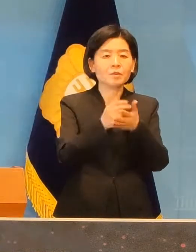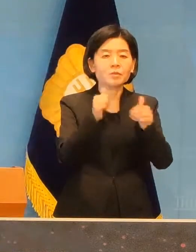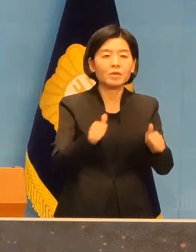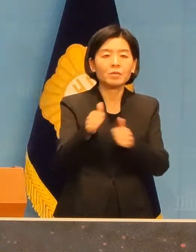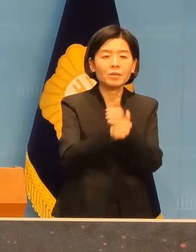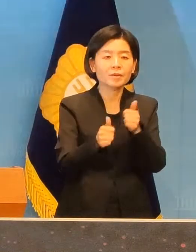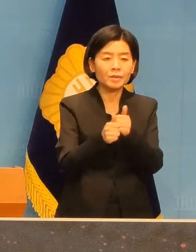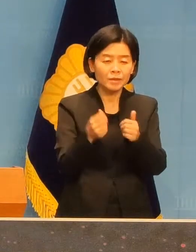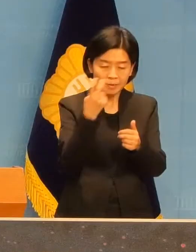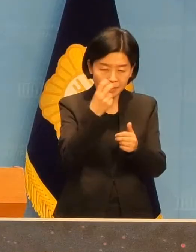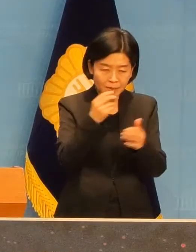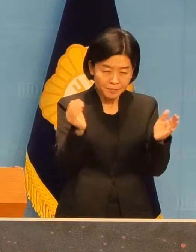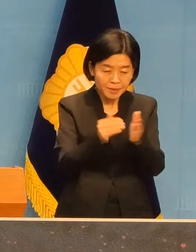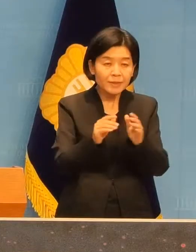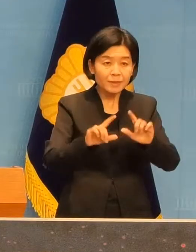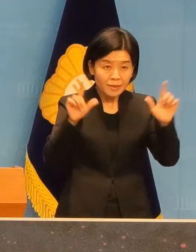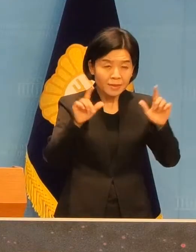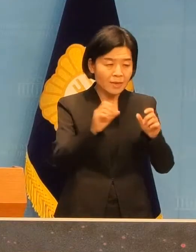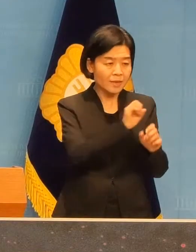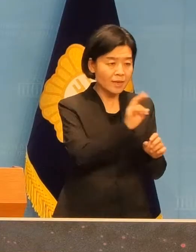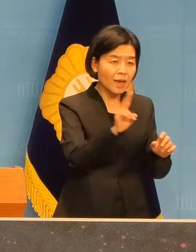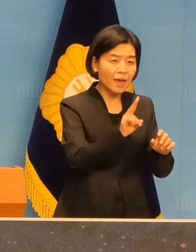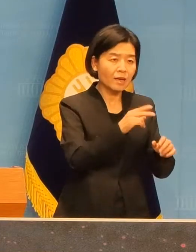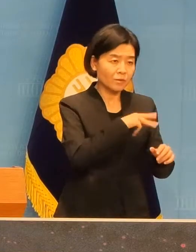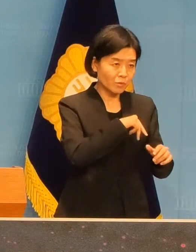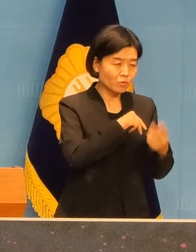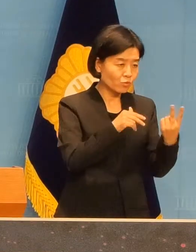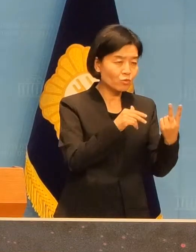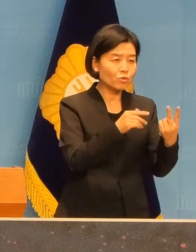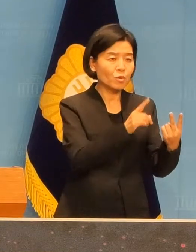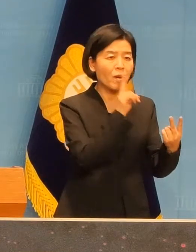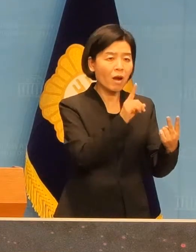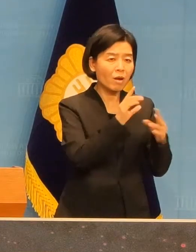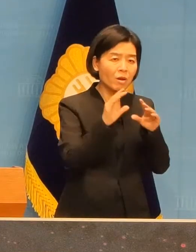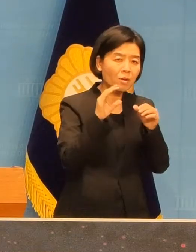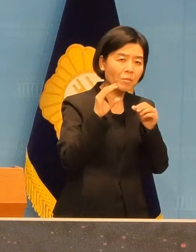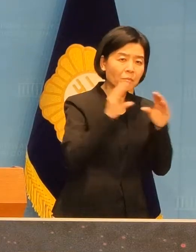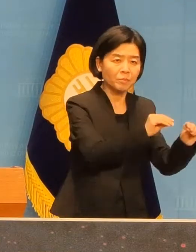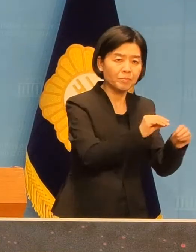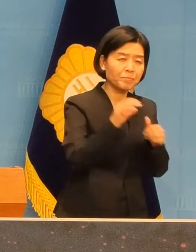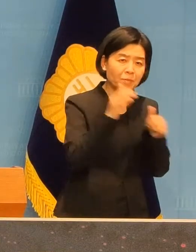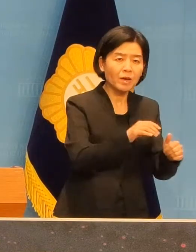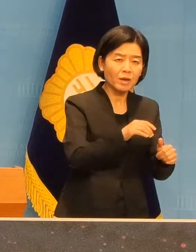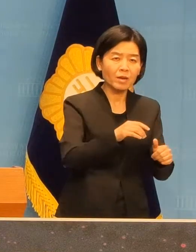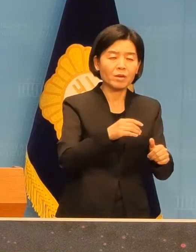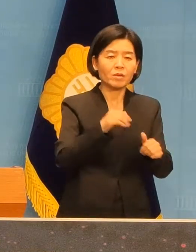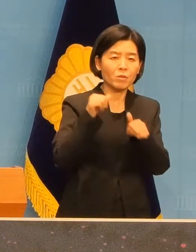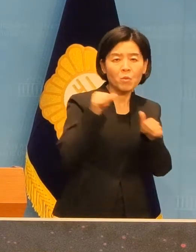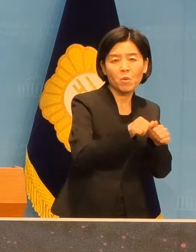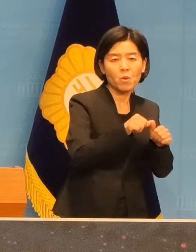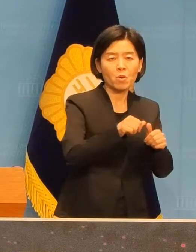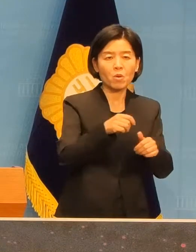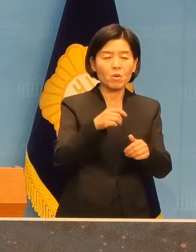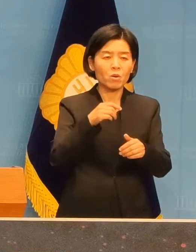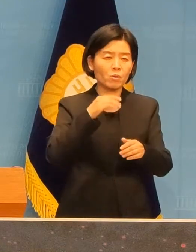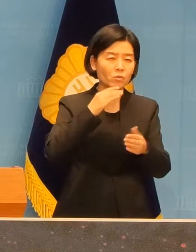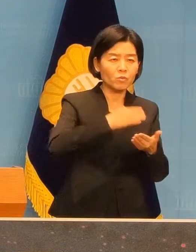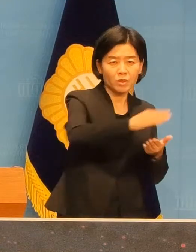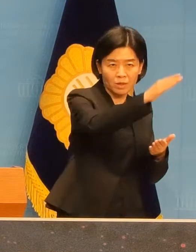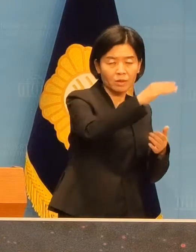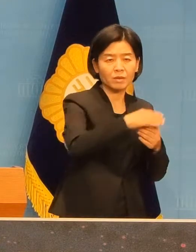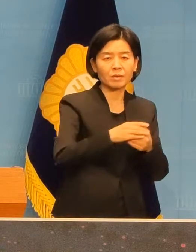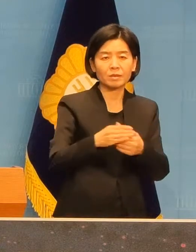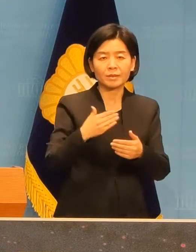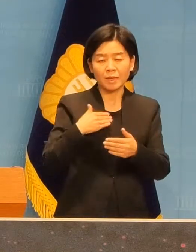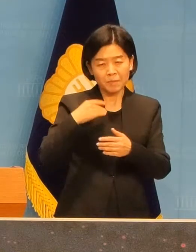야당 의원들 2명의 발언권을 박탈하고 경고와 퇴장을 남발하며 자신들의 지지층만을